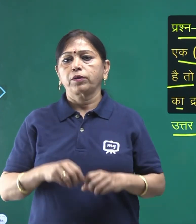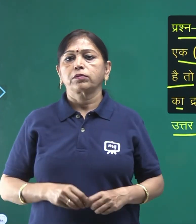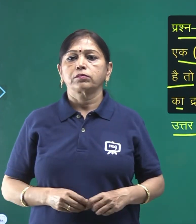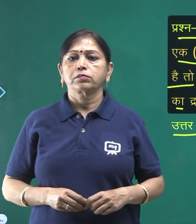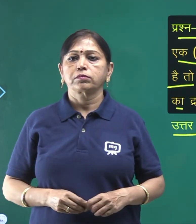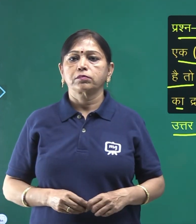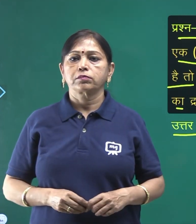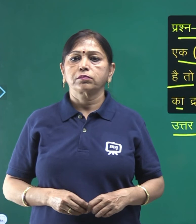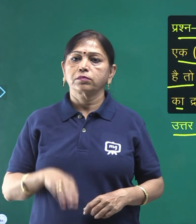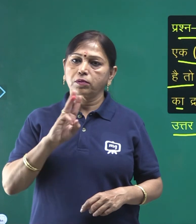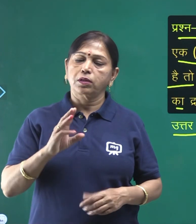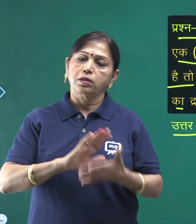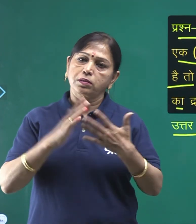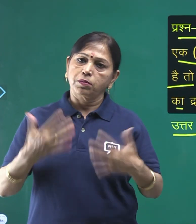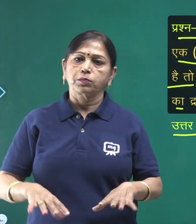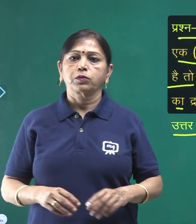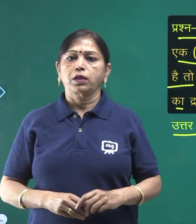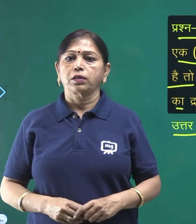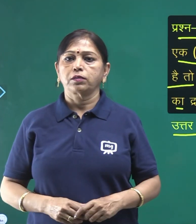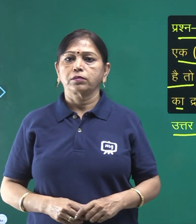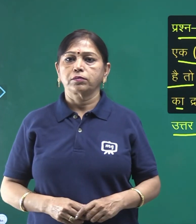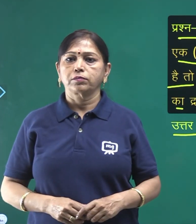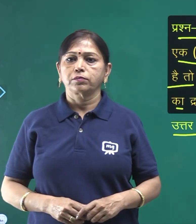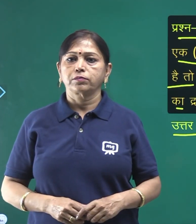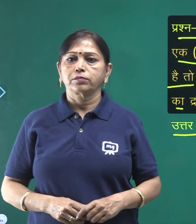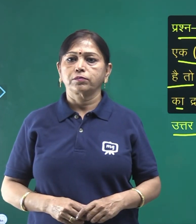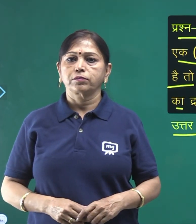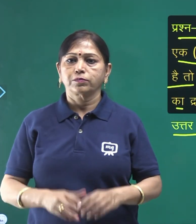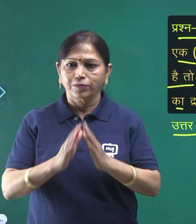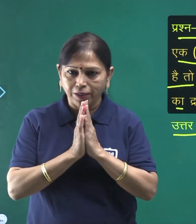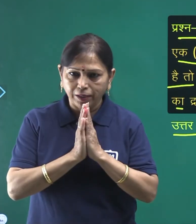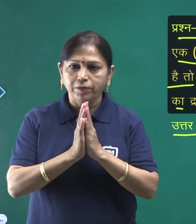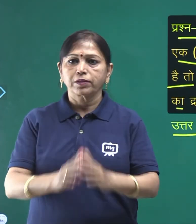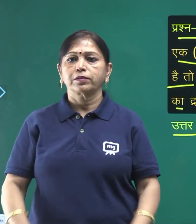3 समाप्त होता है। धन्यवाद।